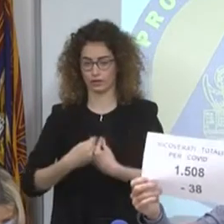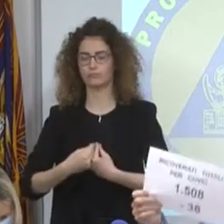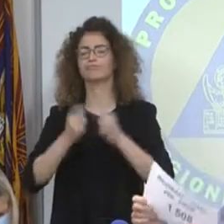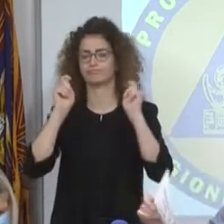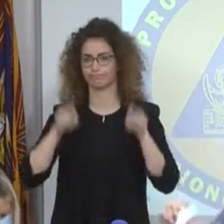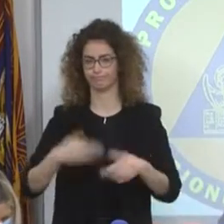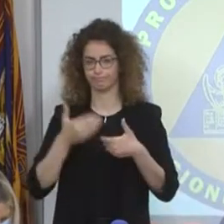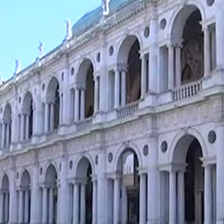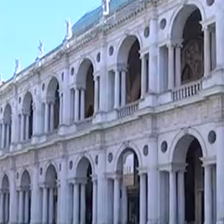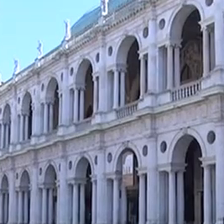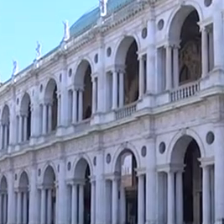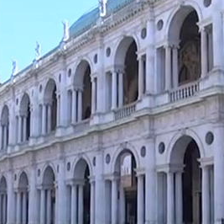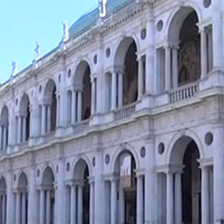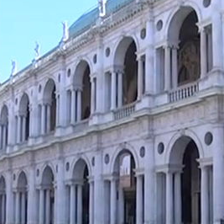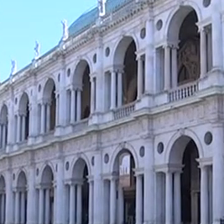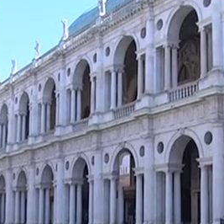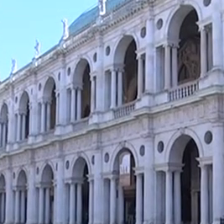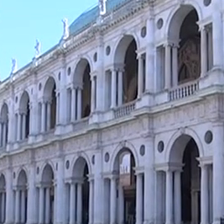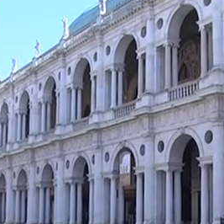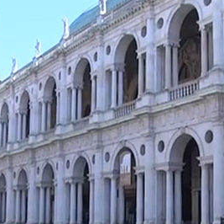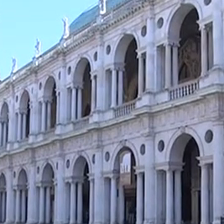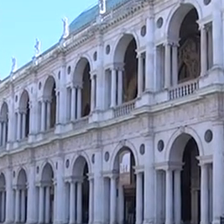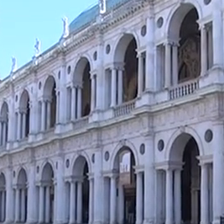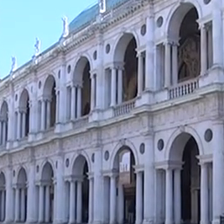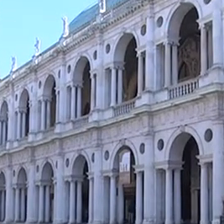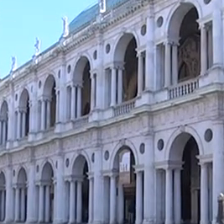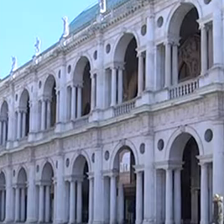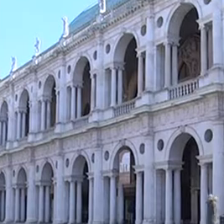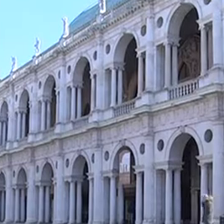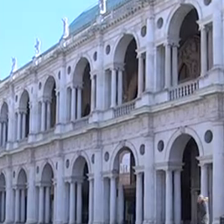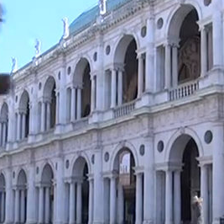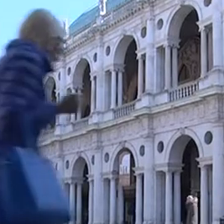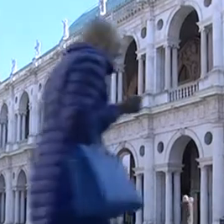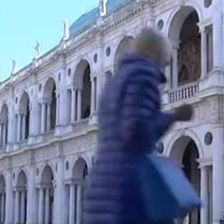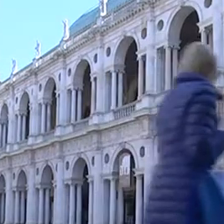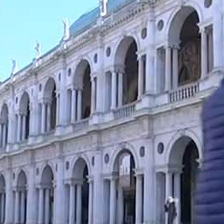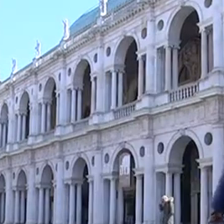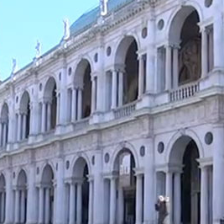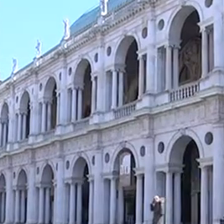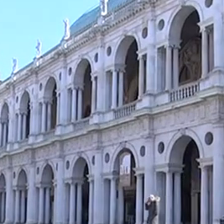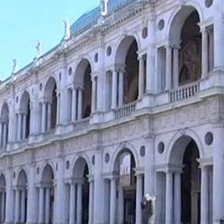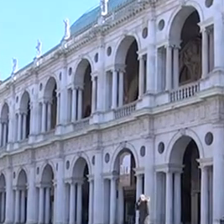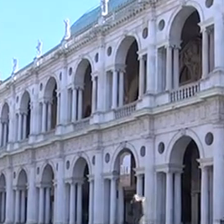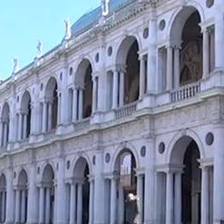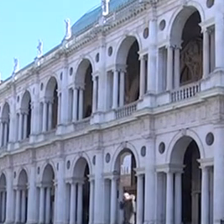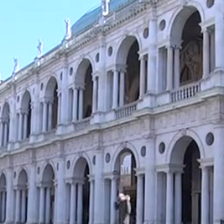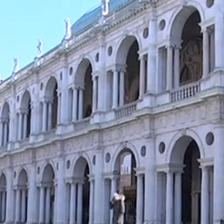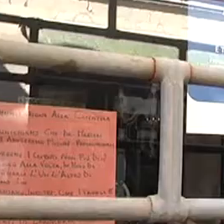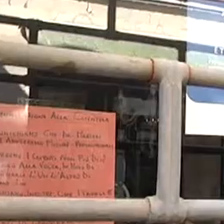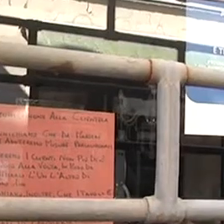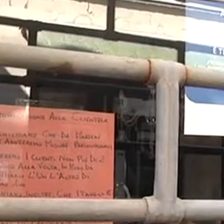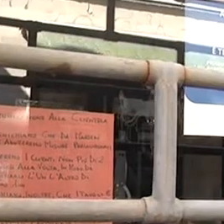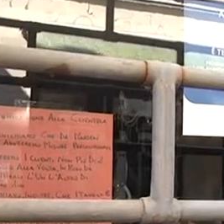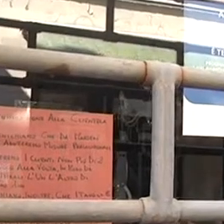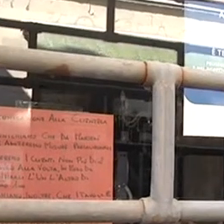noi la responsabilità. Se il Covid è l'infezione, il lockdown è il disinfettante. Un disinfettante che